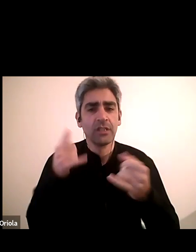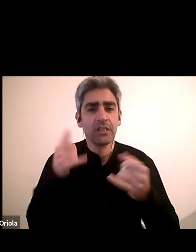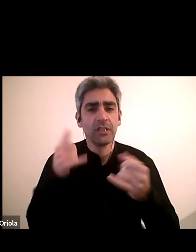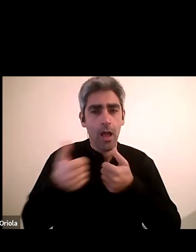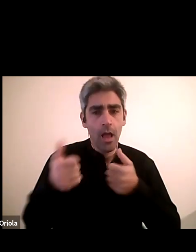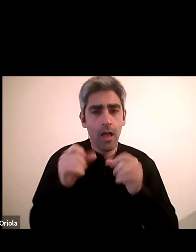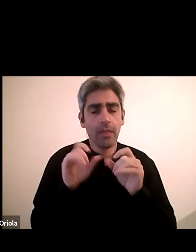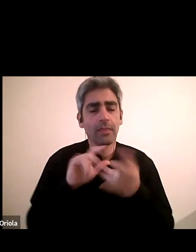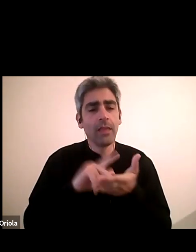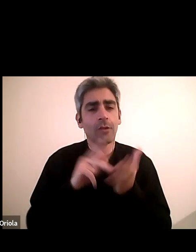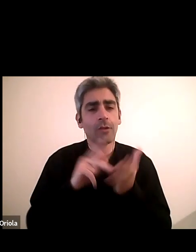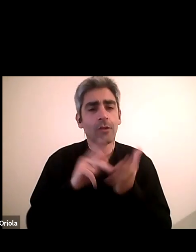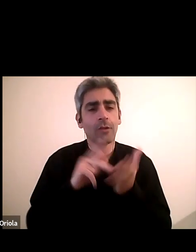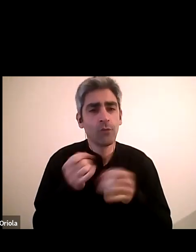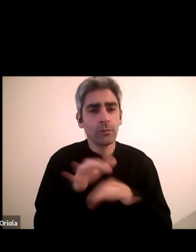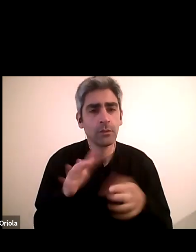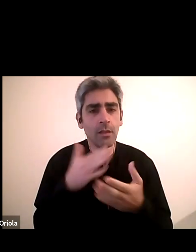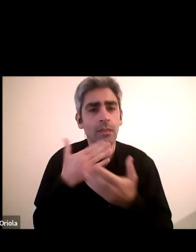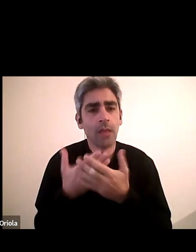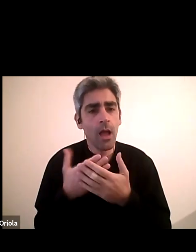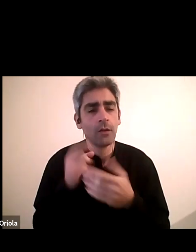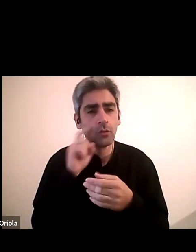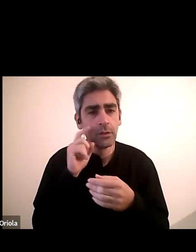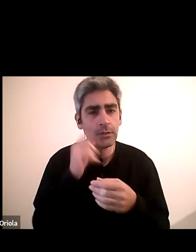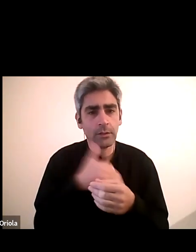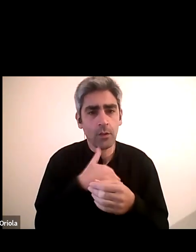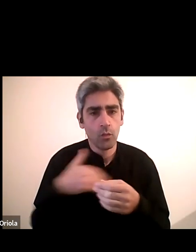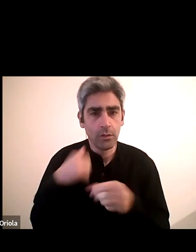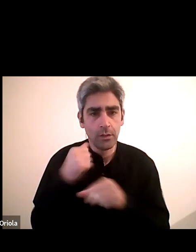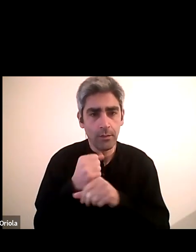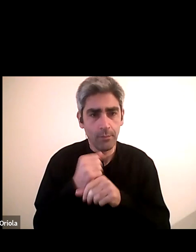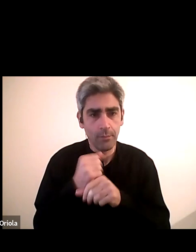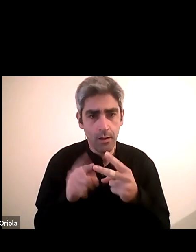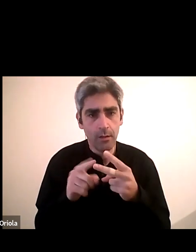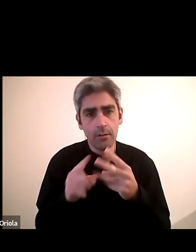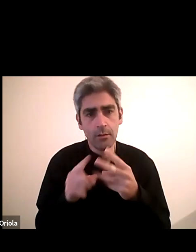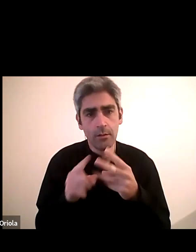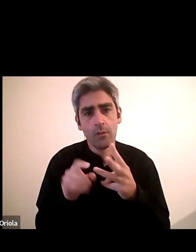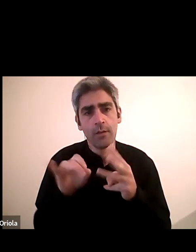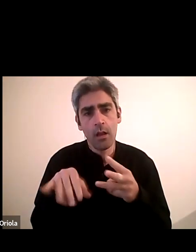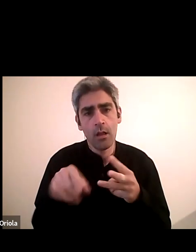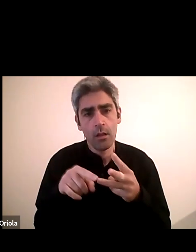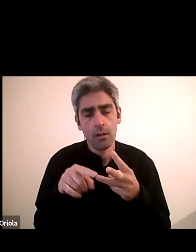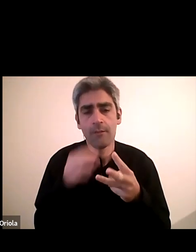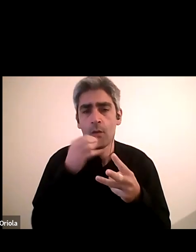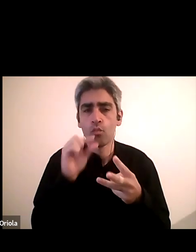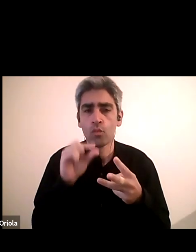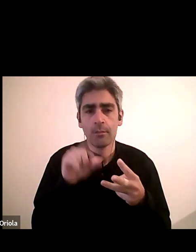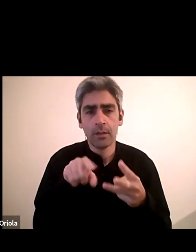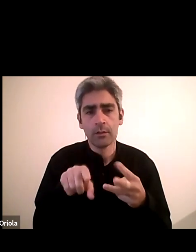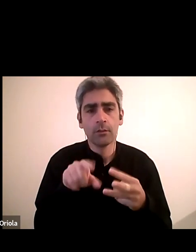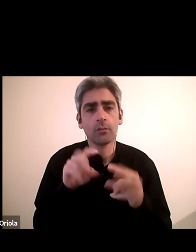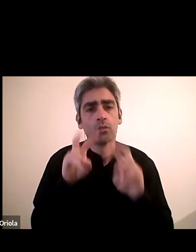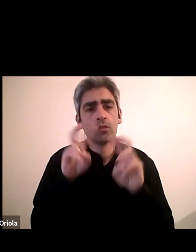tecnologias de informação trazem para a segurança e saúde do trabalho. E, finalmente, falar então um bocadinho também de